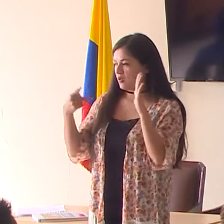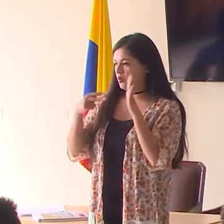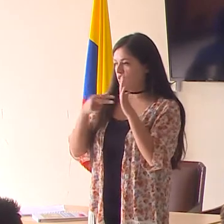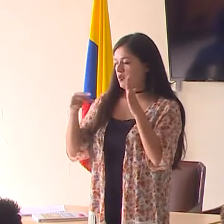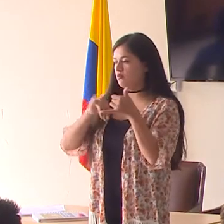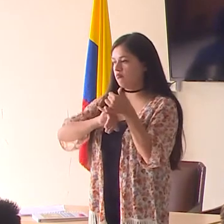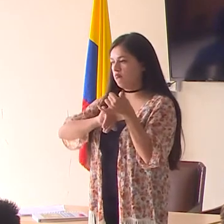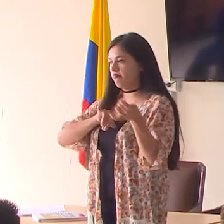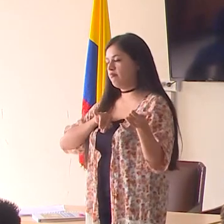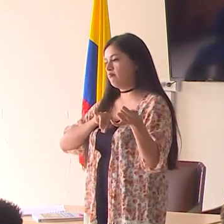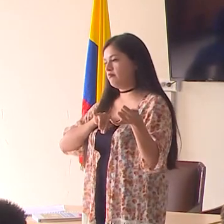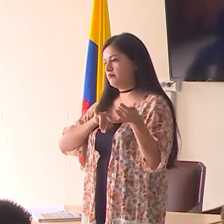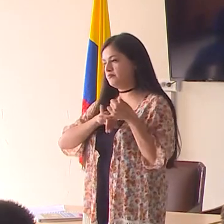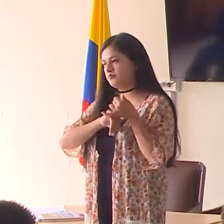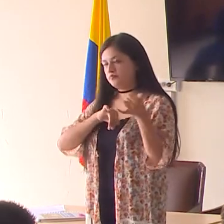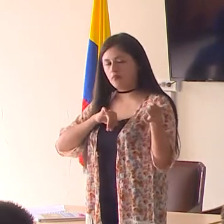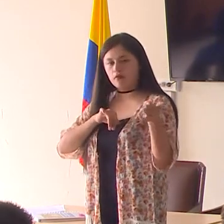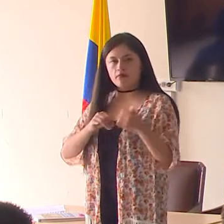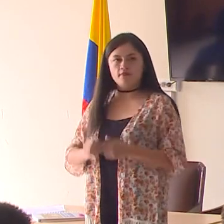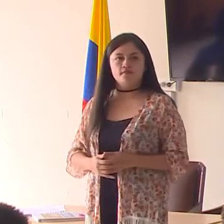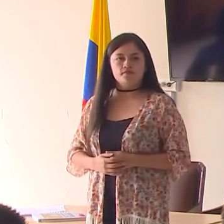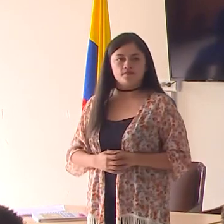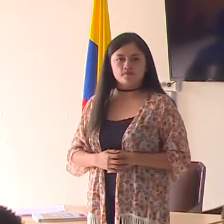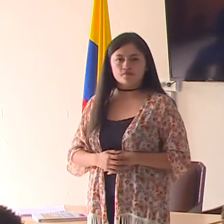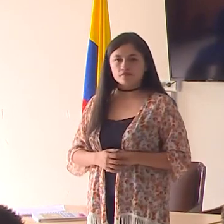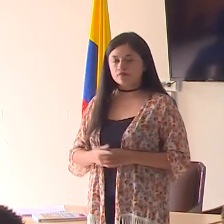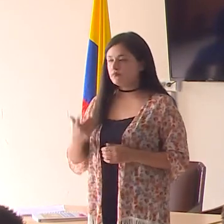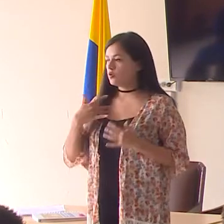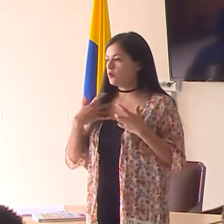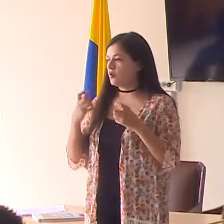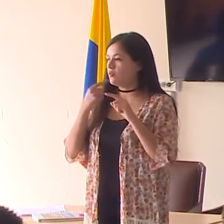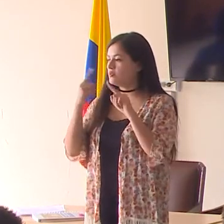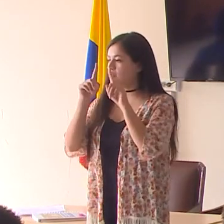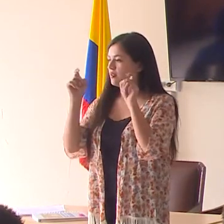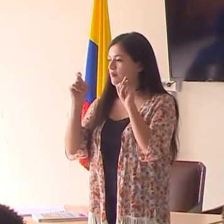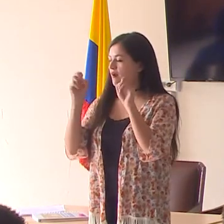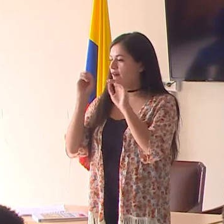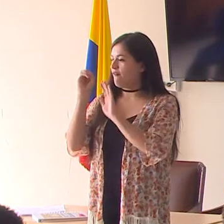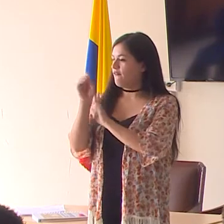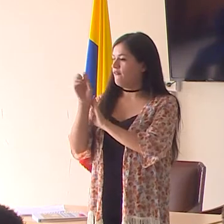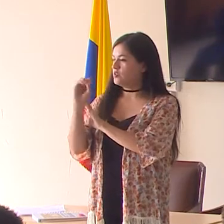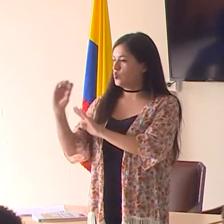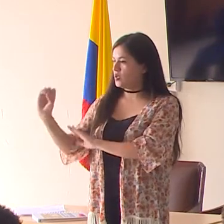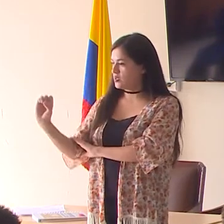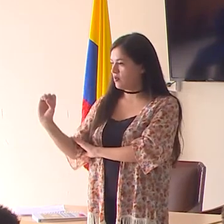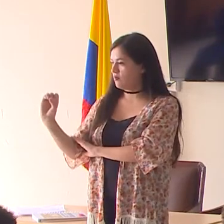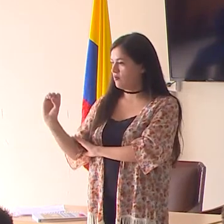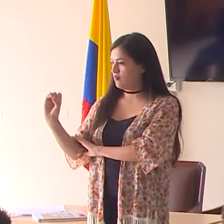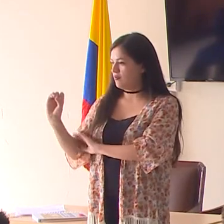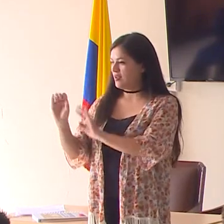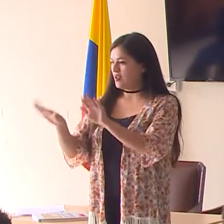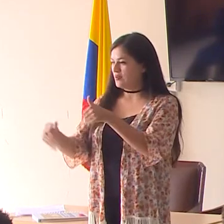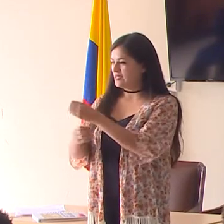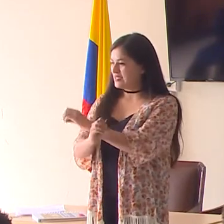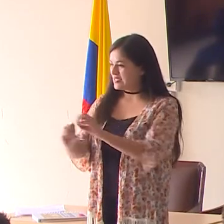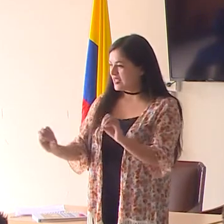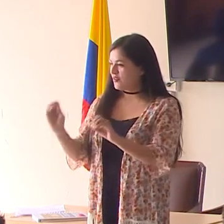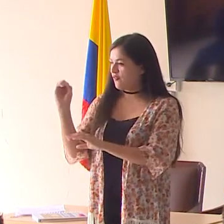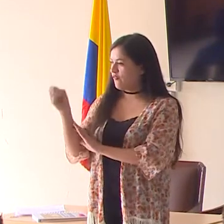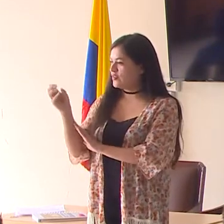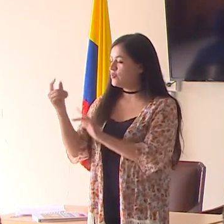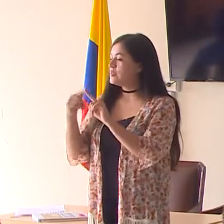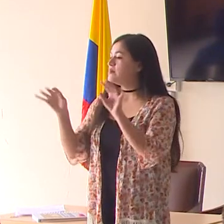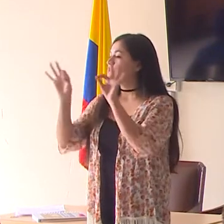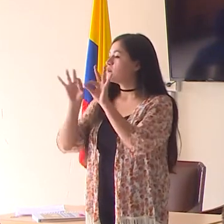grandes infraestructuras también es fundamental si no quiere hablar de basura hacer se empezará a implementar tecnologías a nivel domiciliario